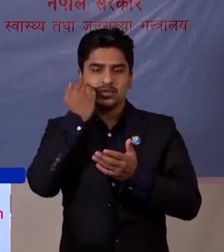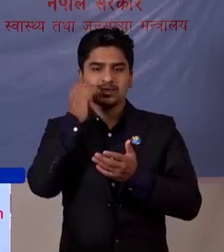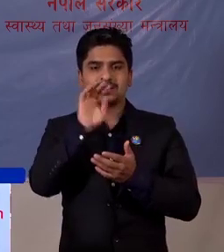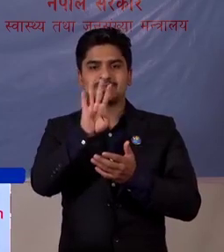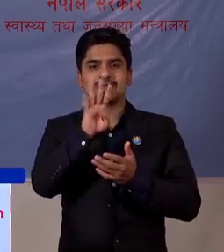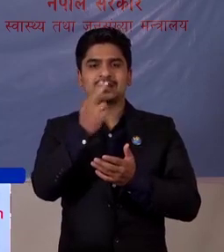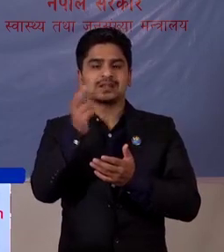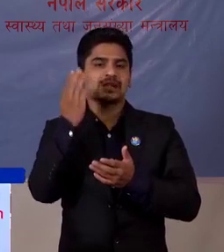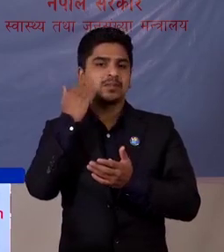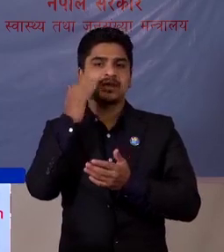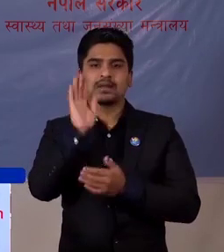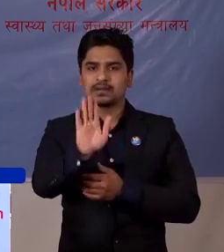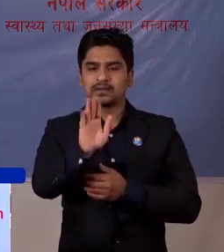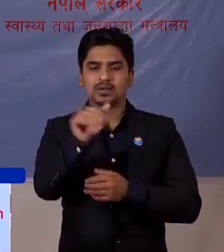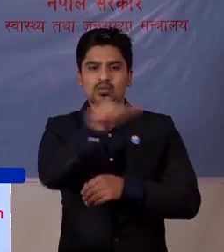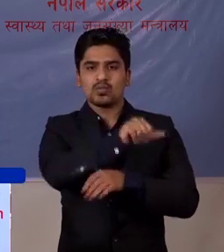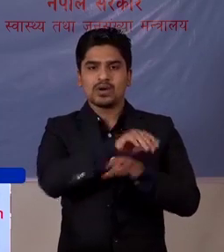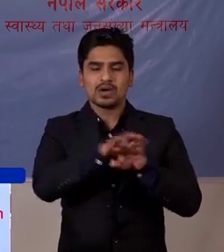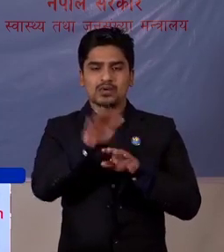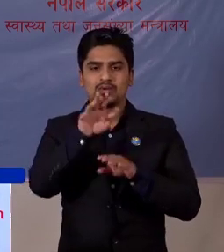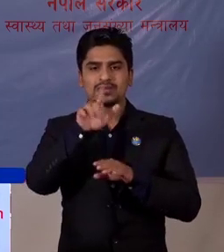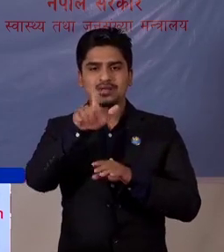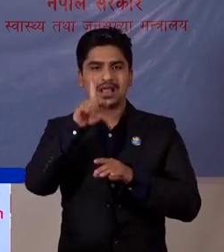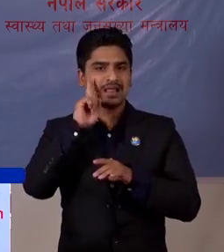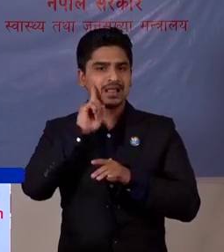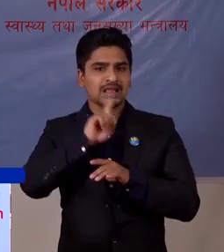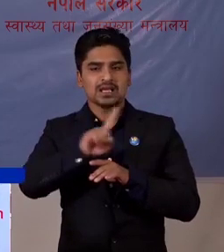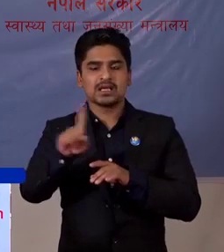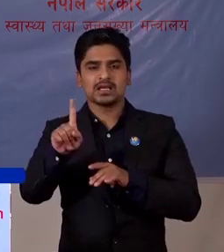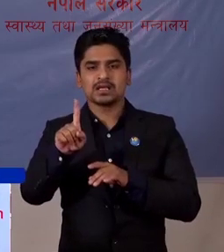4 महिला हुनुहुन्छ। उहाँहरू